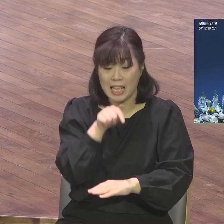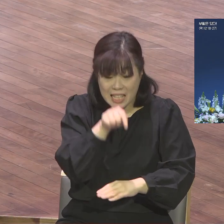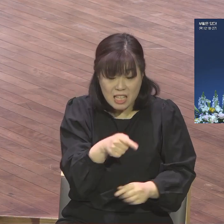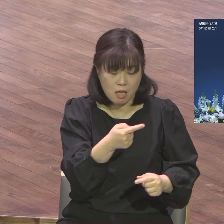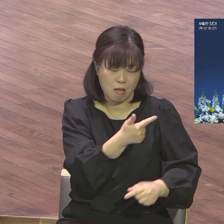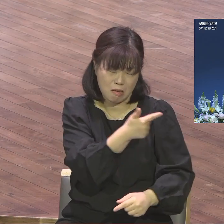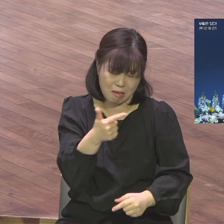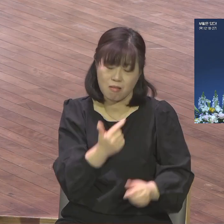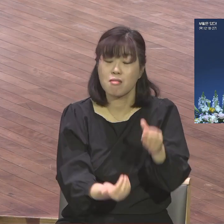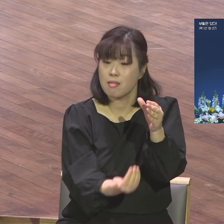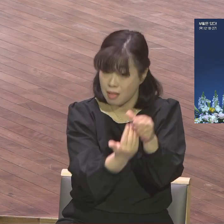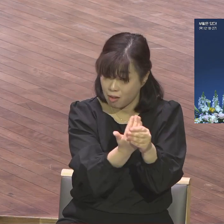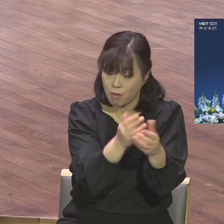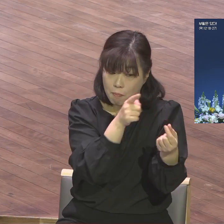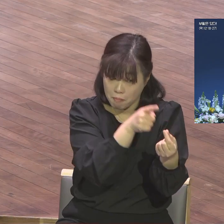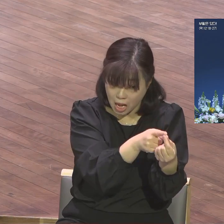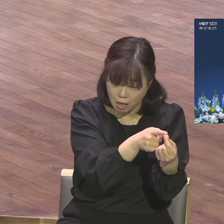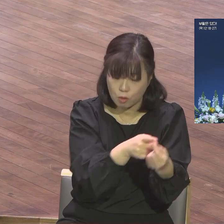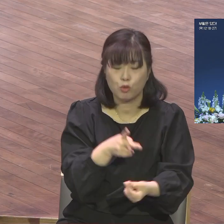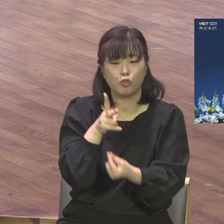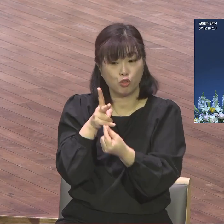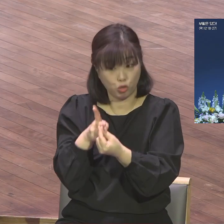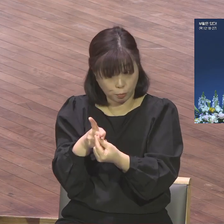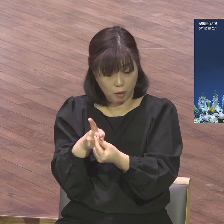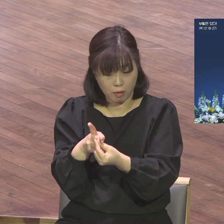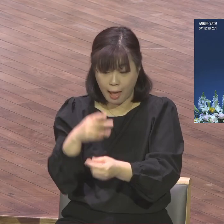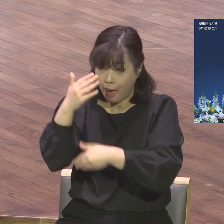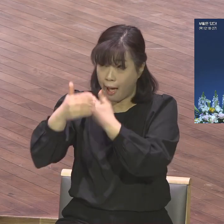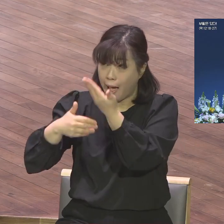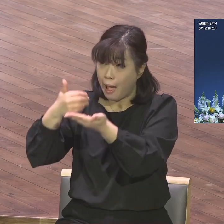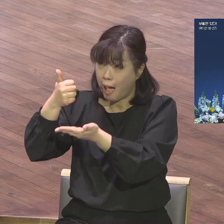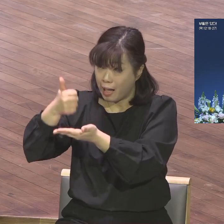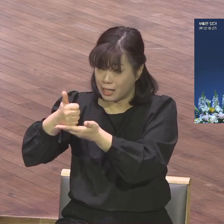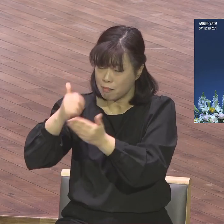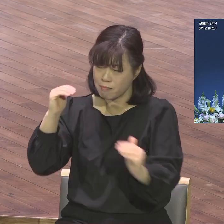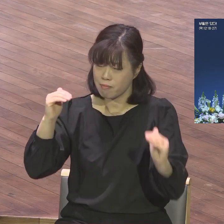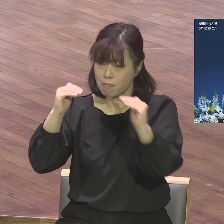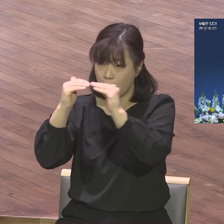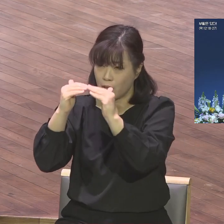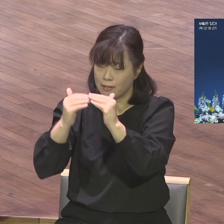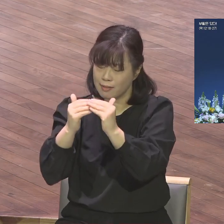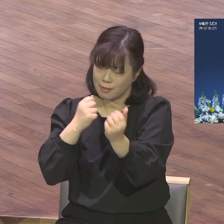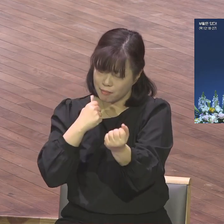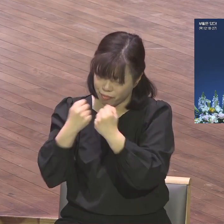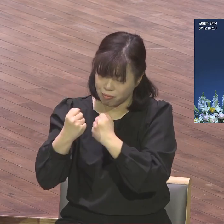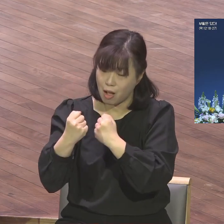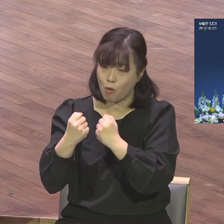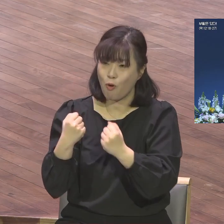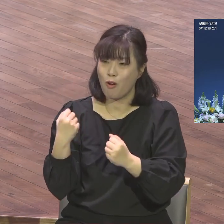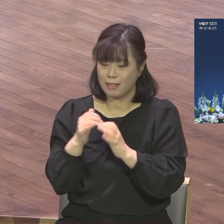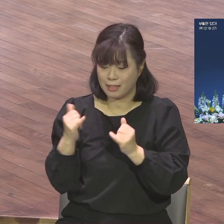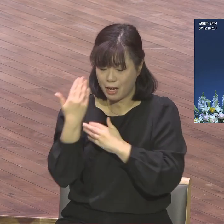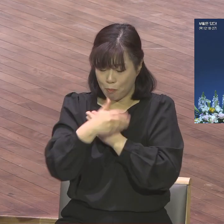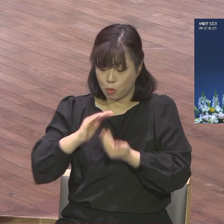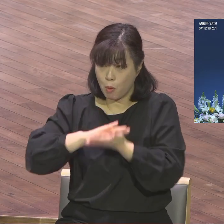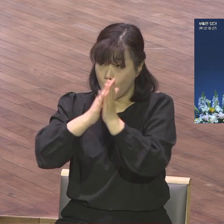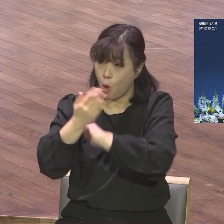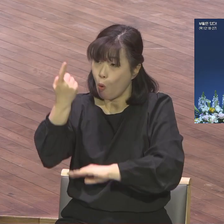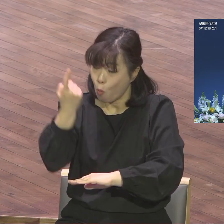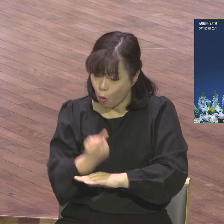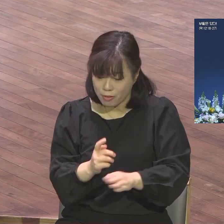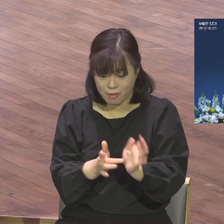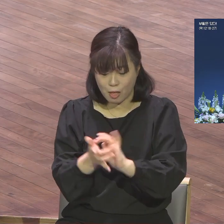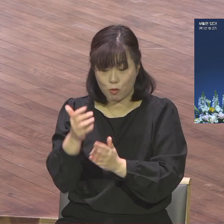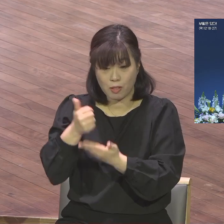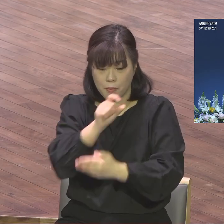것입니다. 그 하나님이 돌아가셨어. 이게 뭐요? 예수 그리스도의 십자가 사건이에요. 십자가 없이는